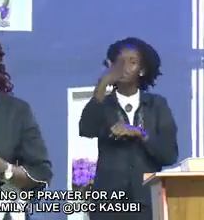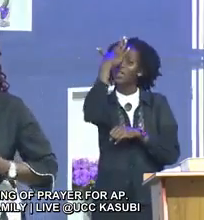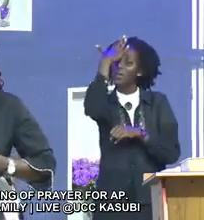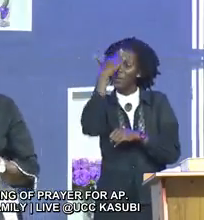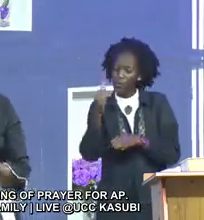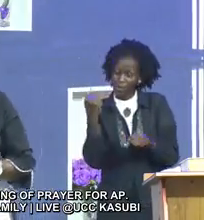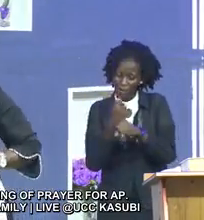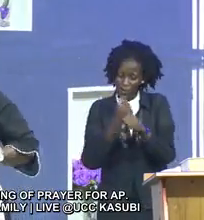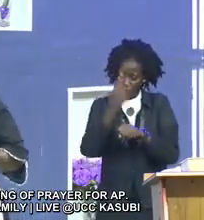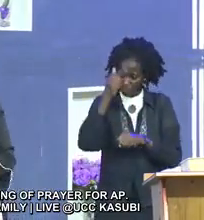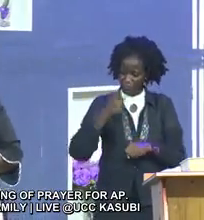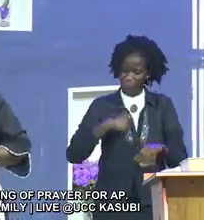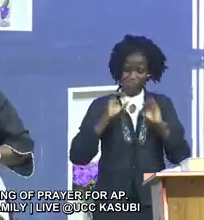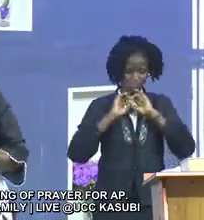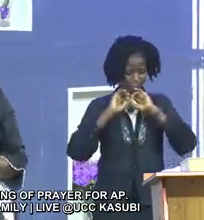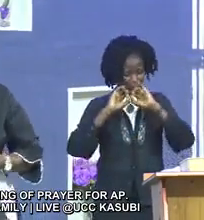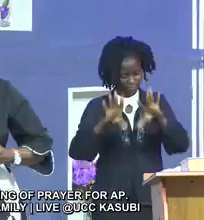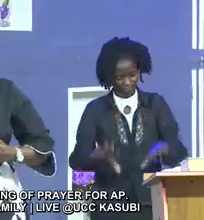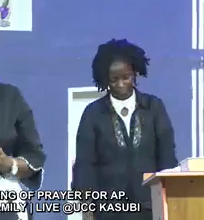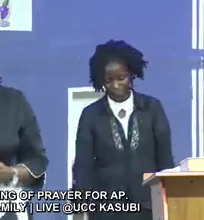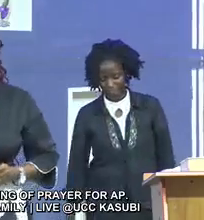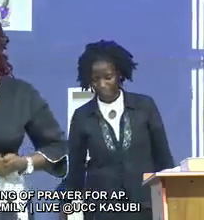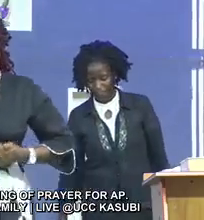lwachi tebikolete